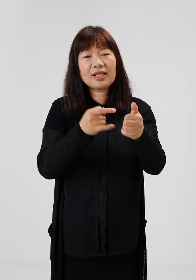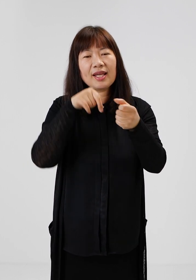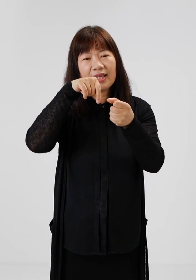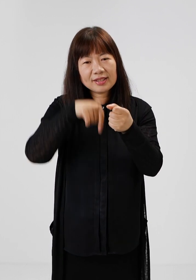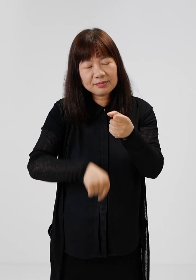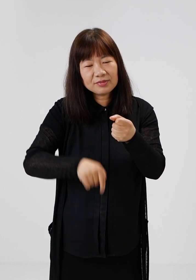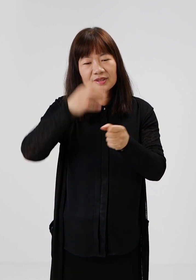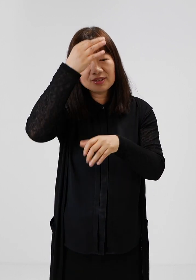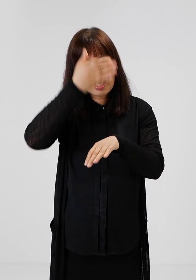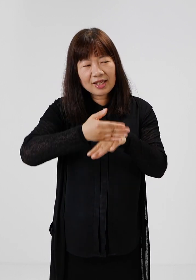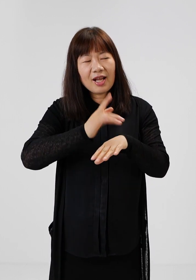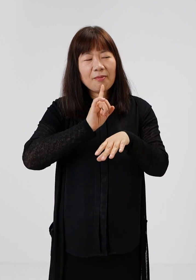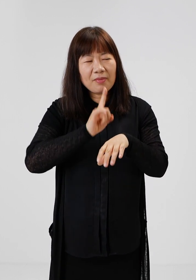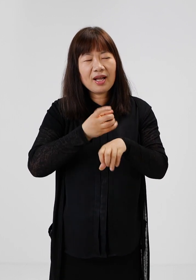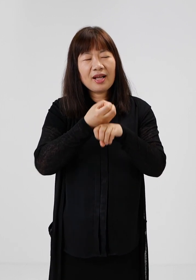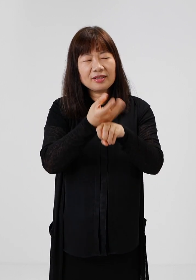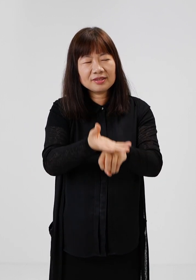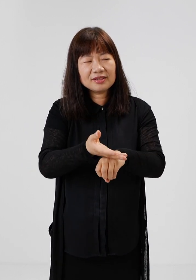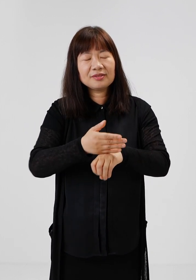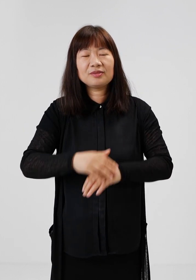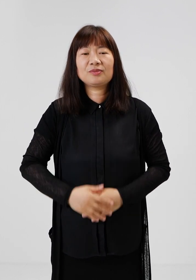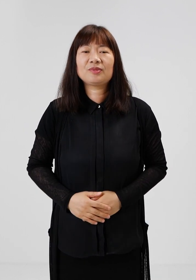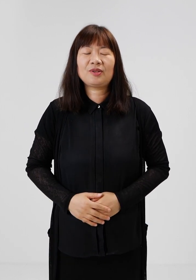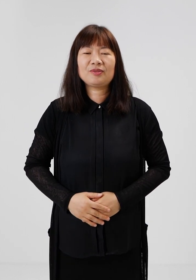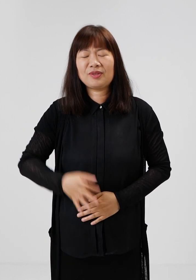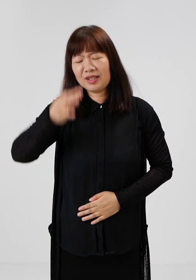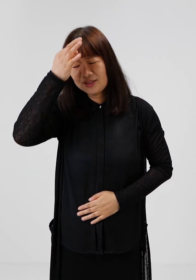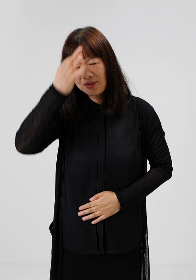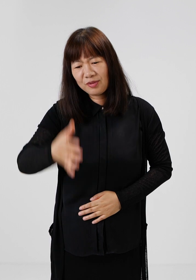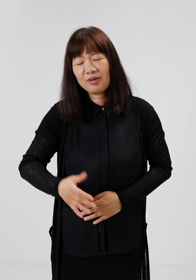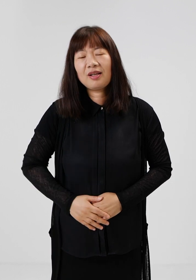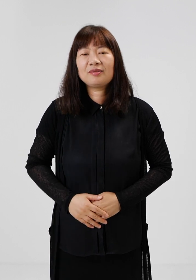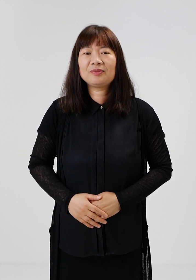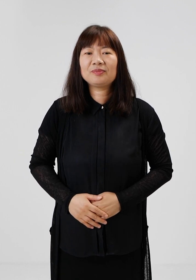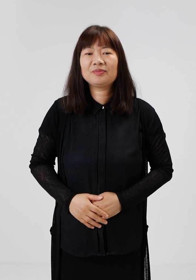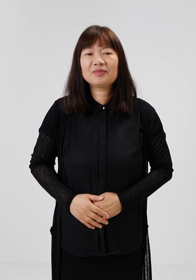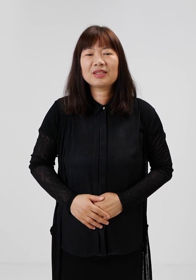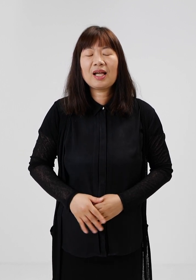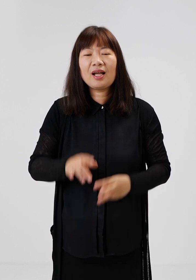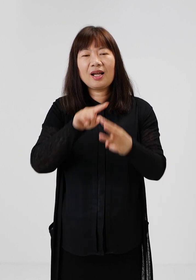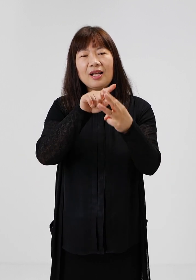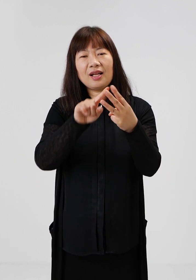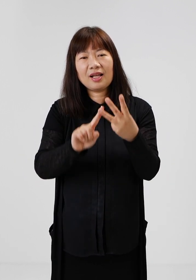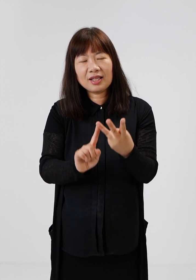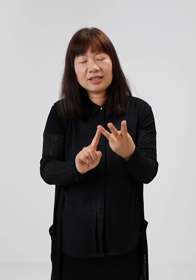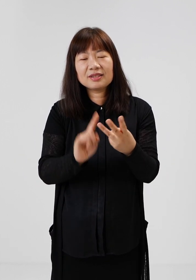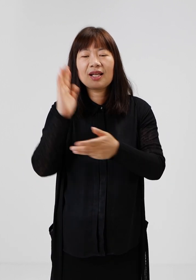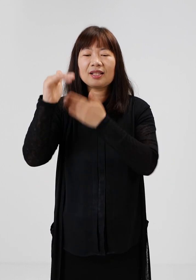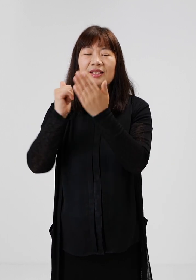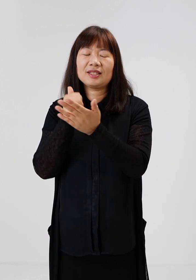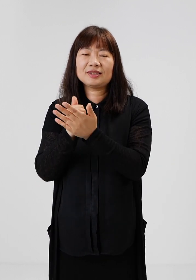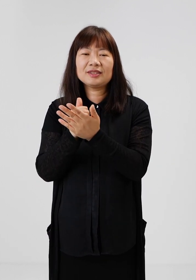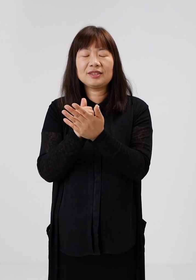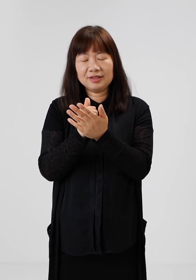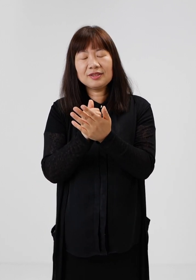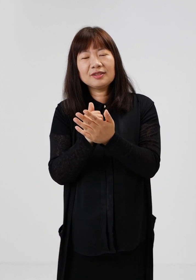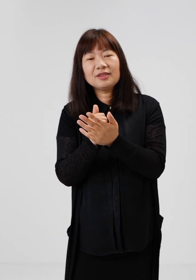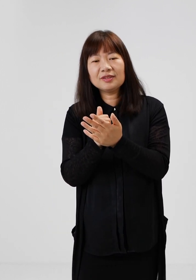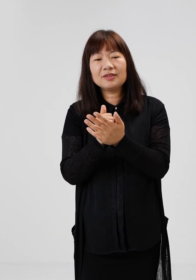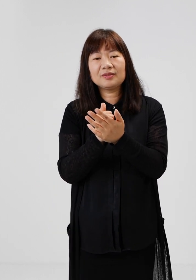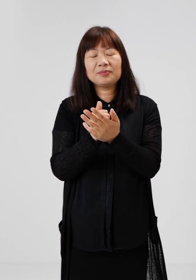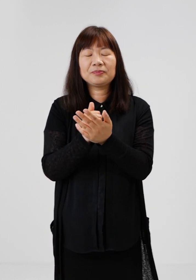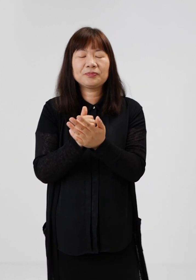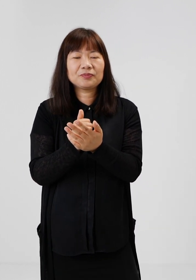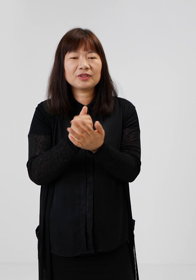깊은 사과의 말씀을 드립니다. 죄송합니다. 세 가지 하나님이 옵션을 내놨어요. 세 가지